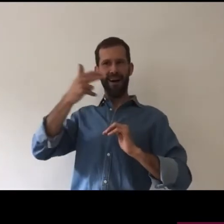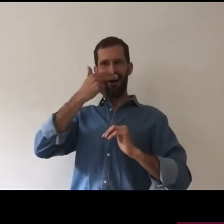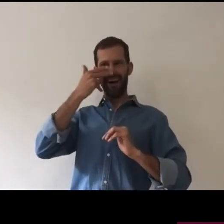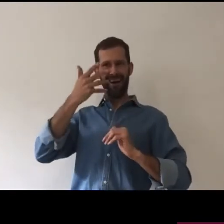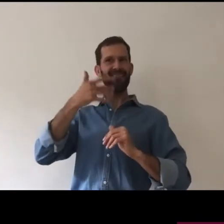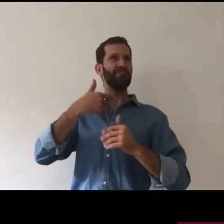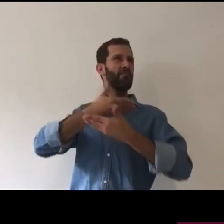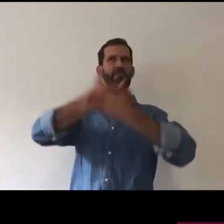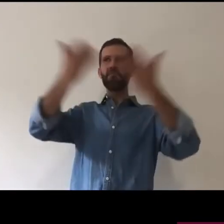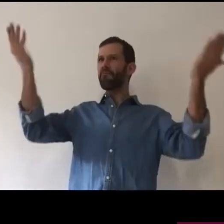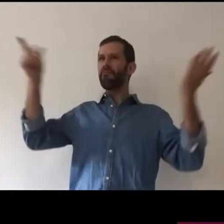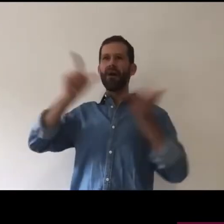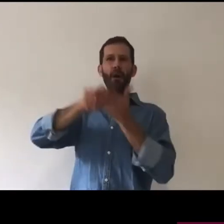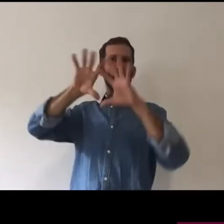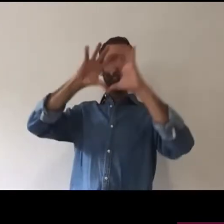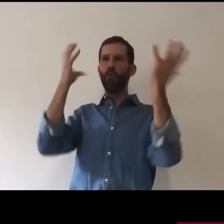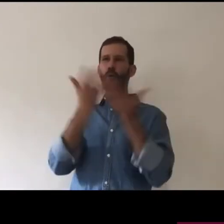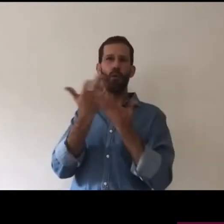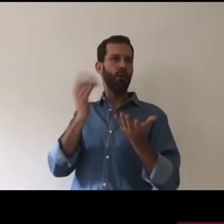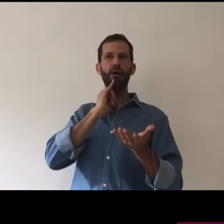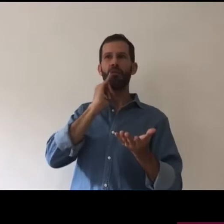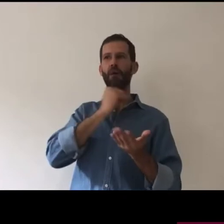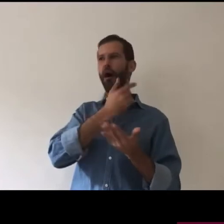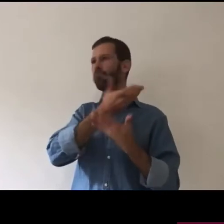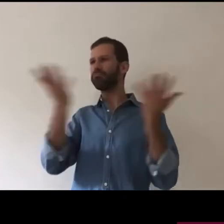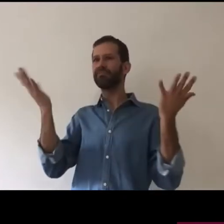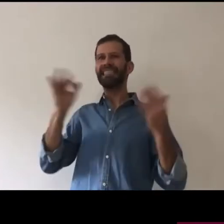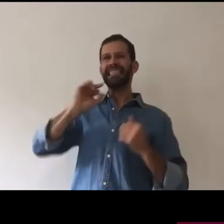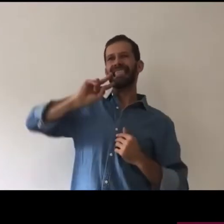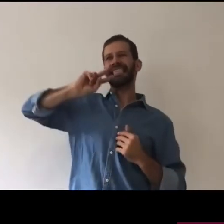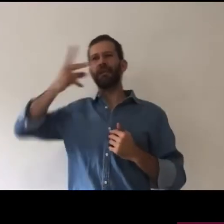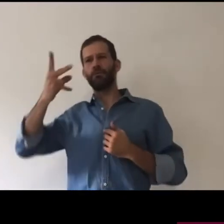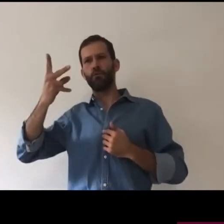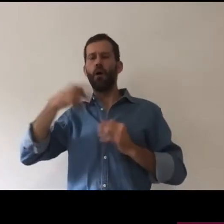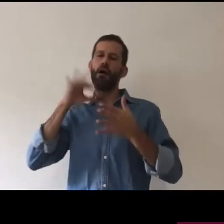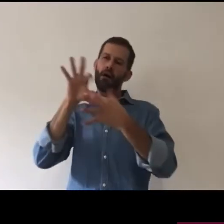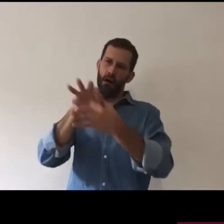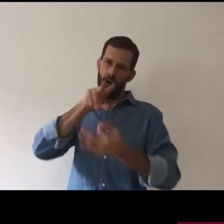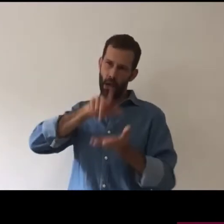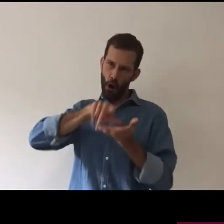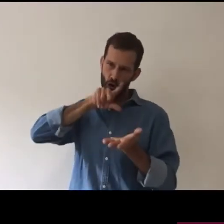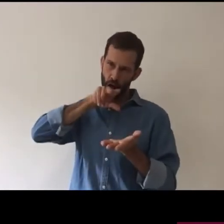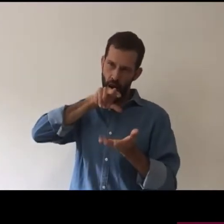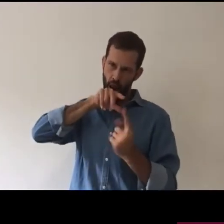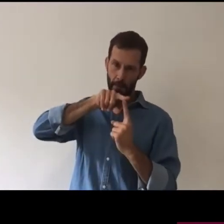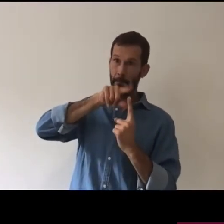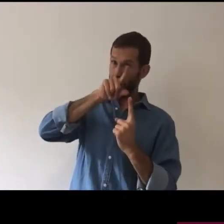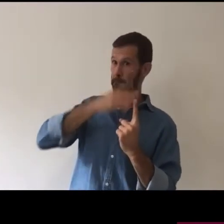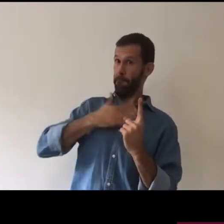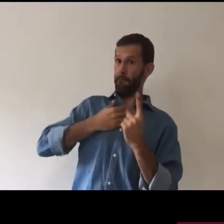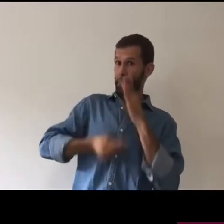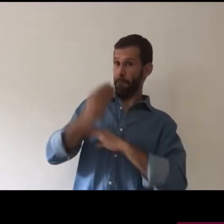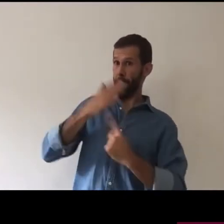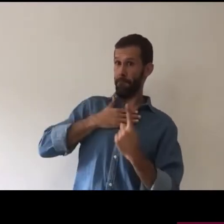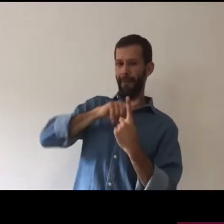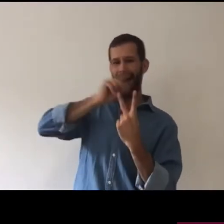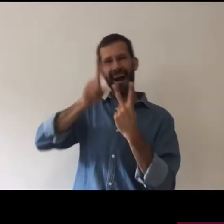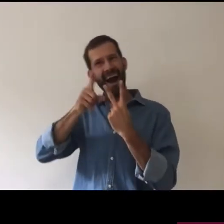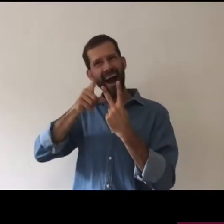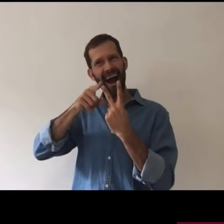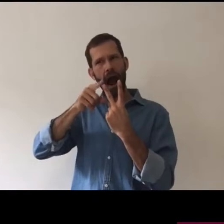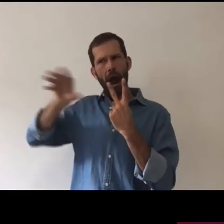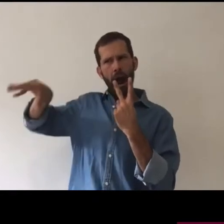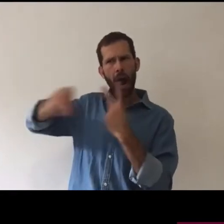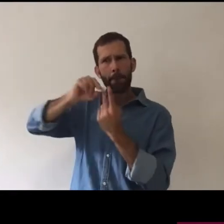los signos icónicos, lo cual al final nos demuestra que sería una metodología tremendamente